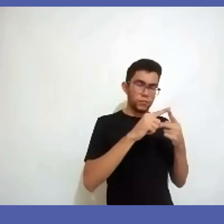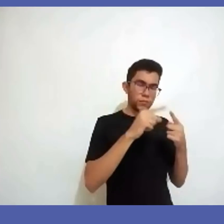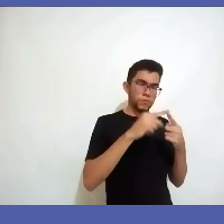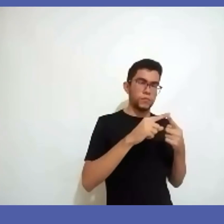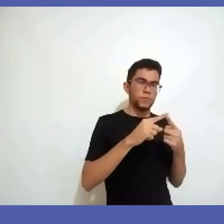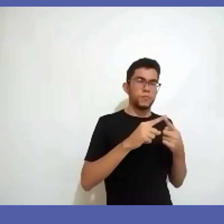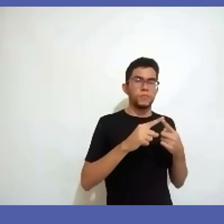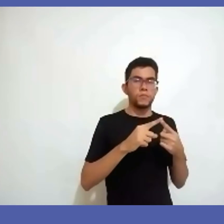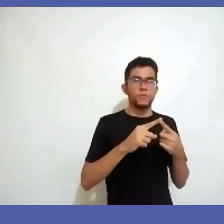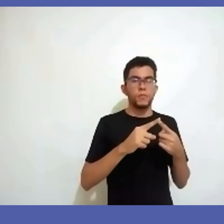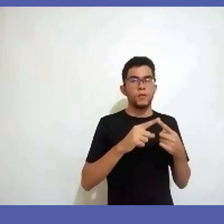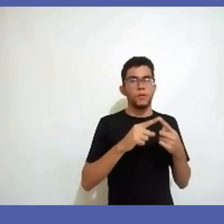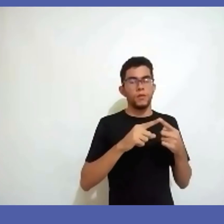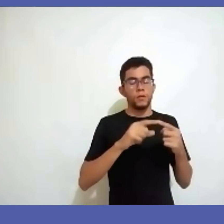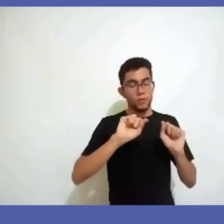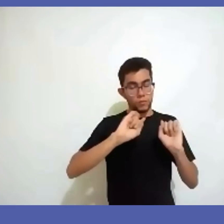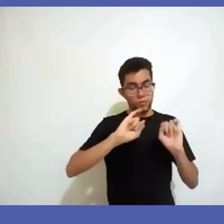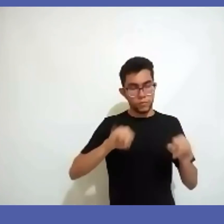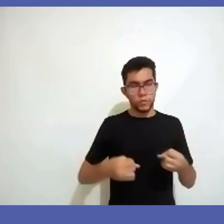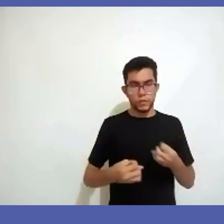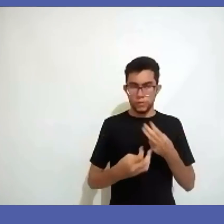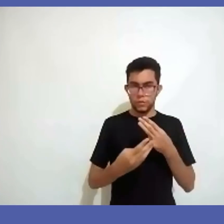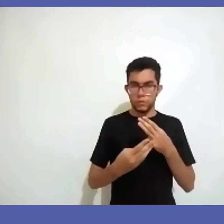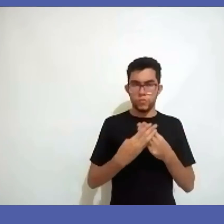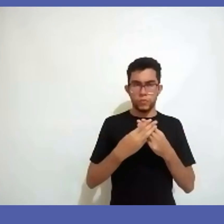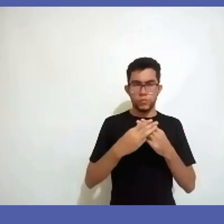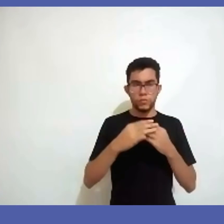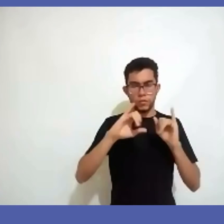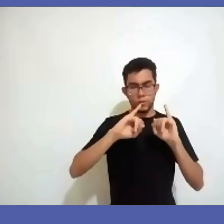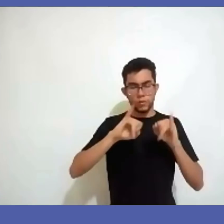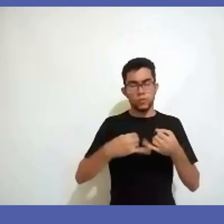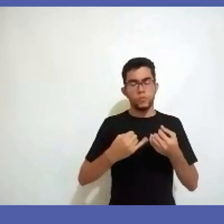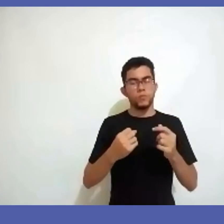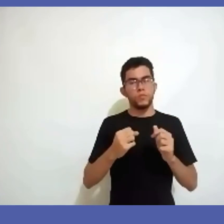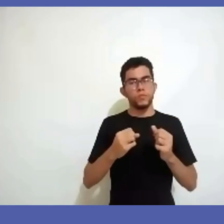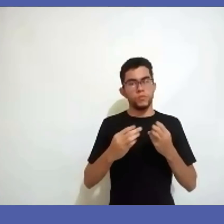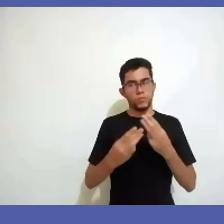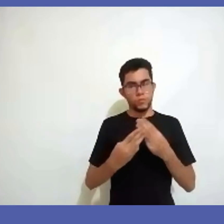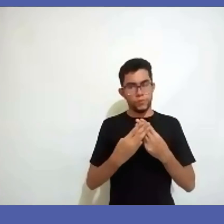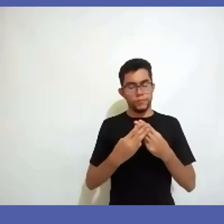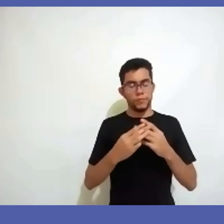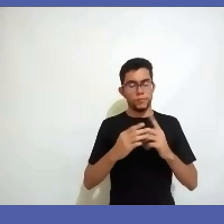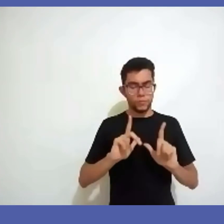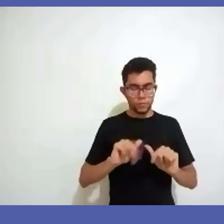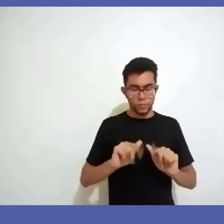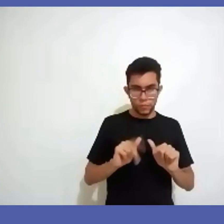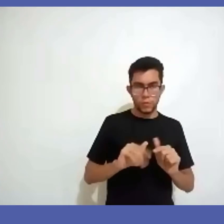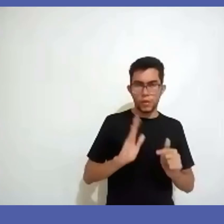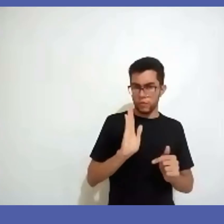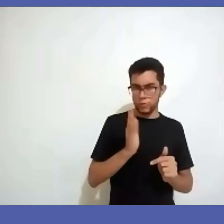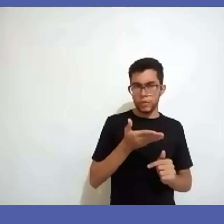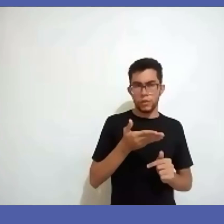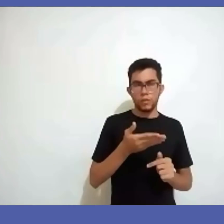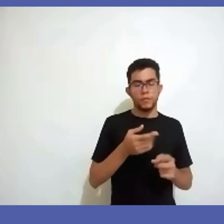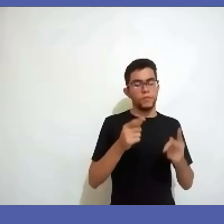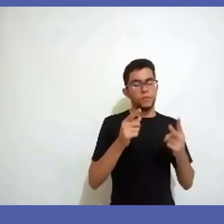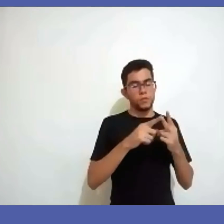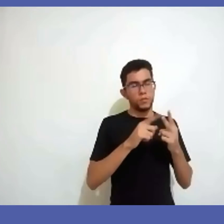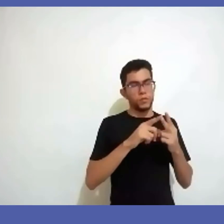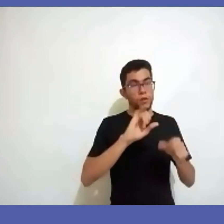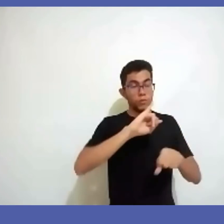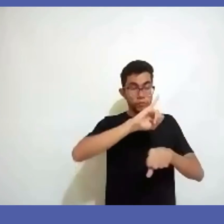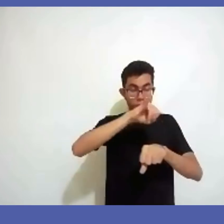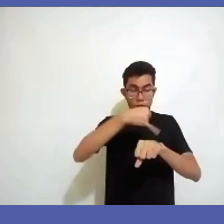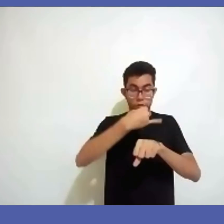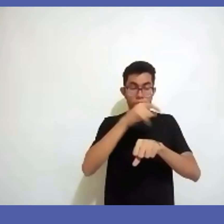Israel como Estado de Israel restaurado. Nós já temos o Jerusalém, né, hoje,